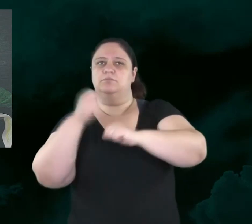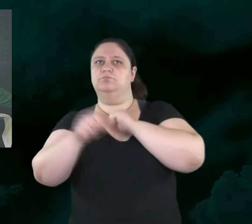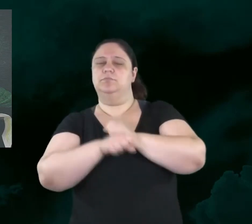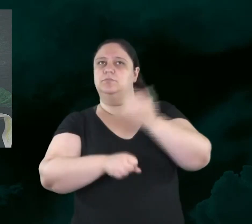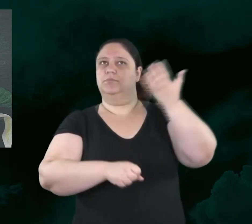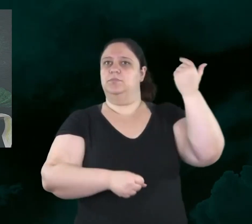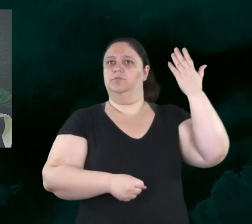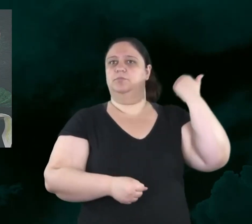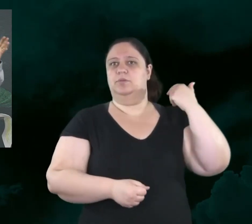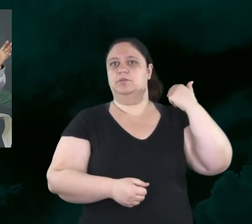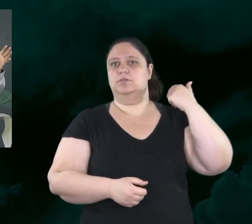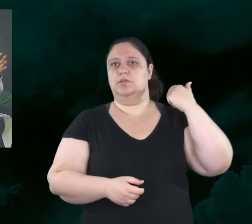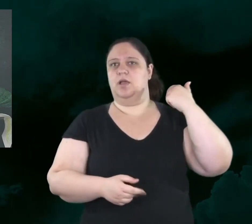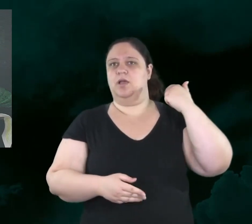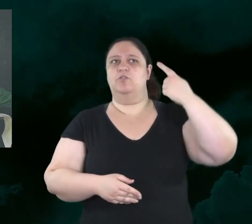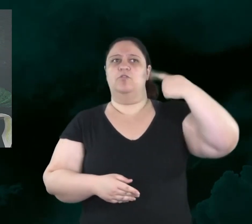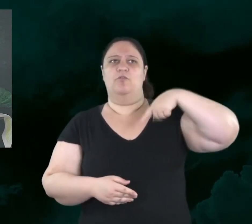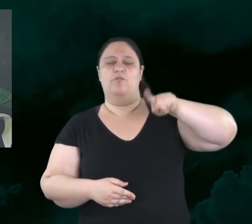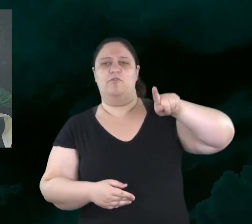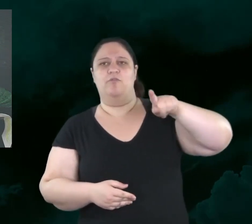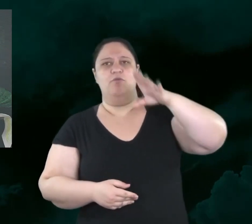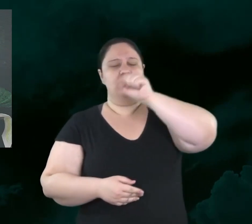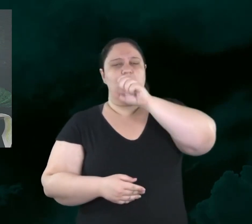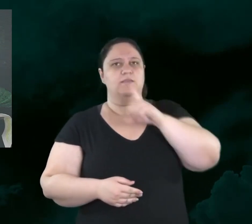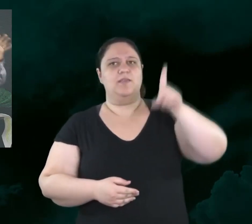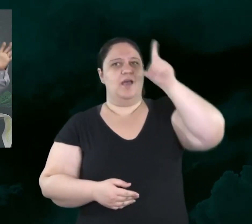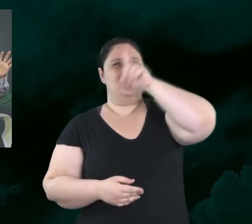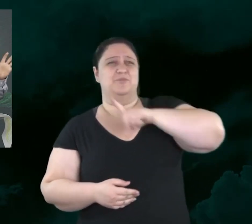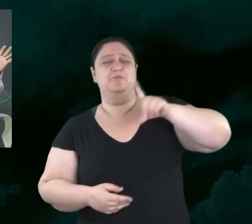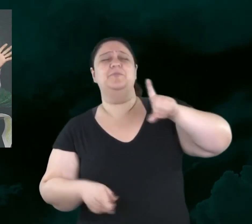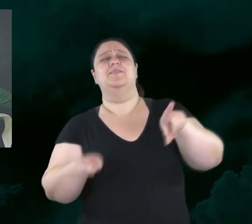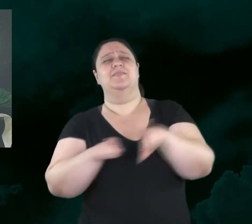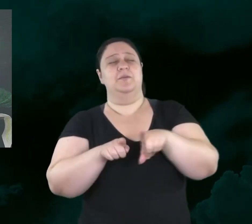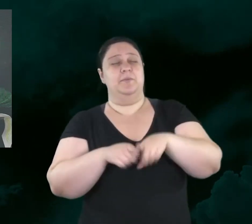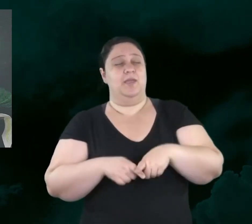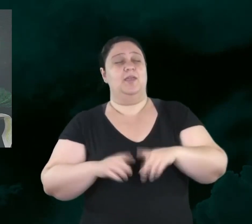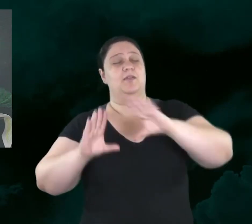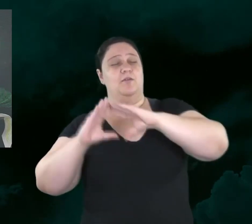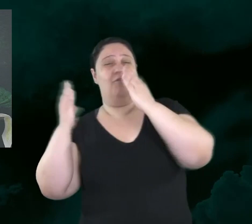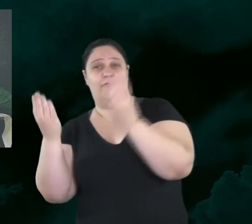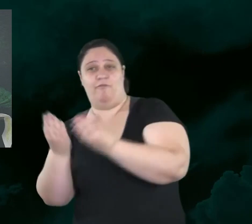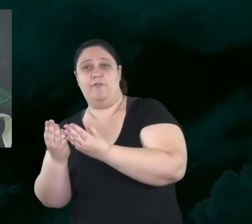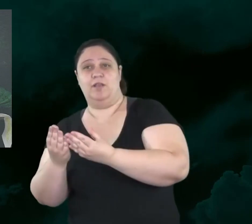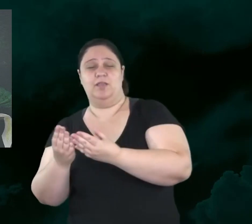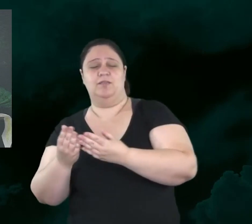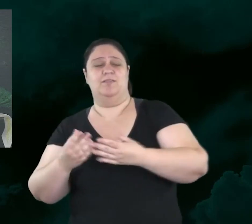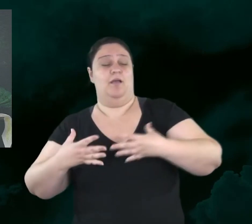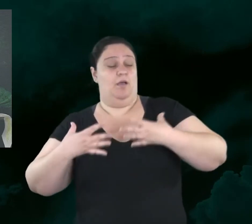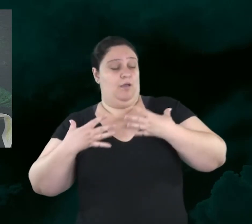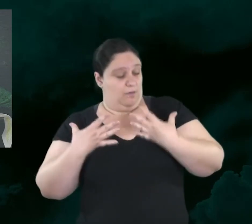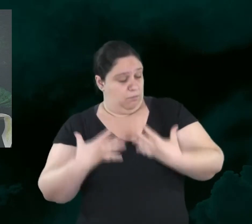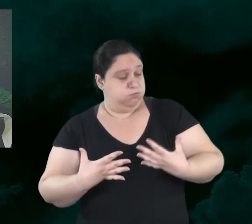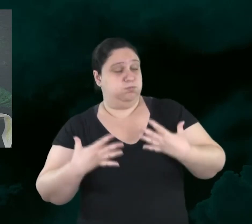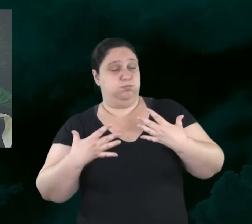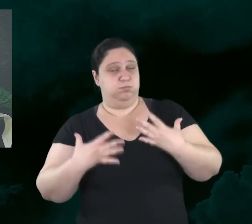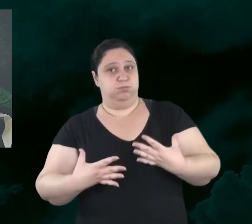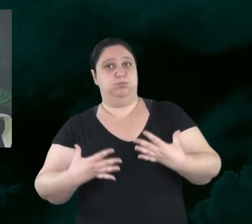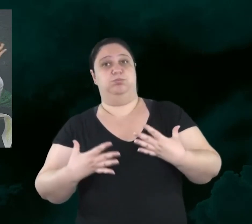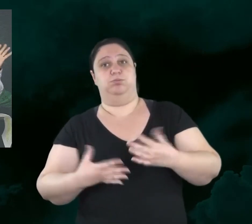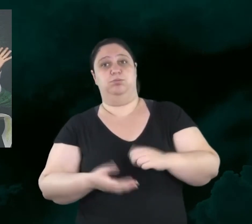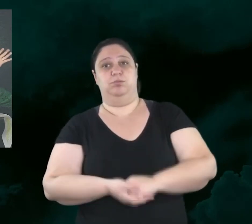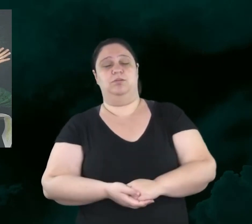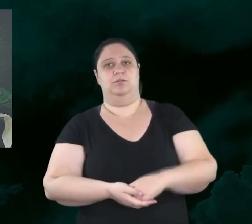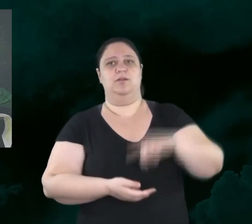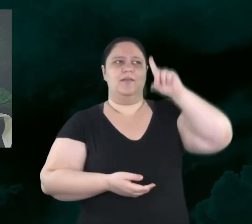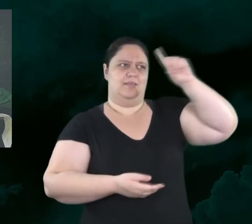né, de um final de semana também muito cansativo, uma conferência regional num lugar, e graças a Deus o Senhor me